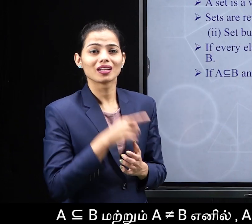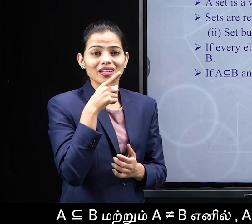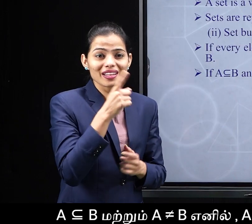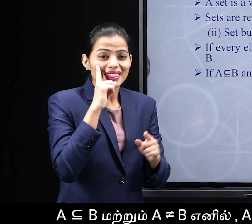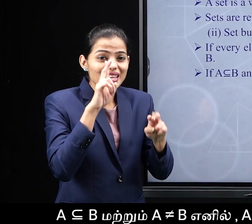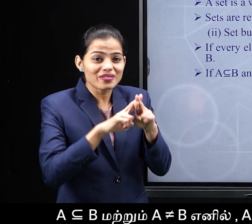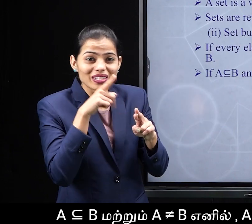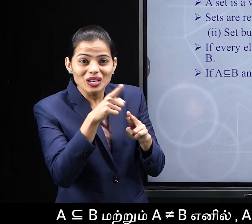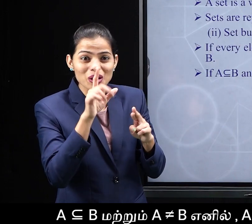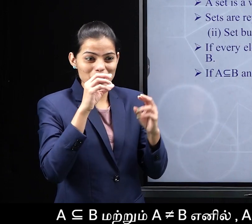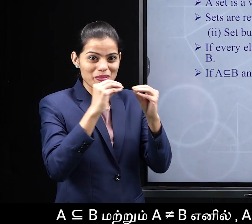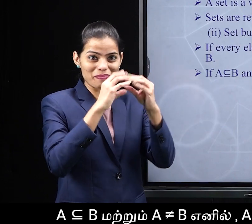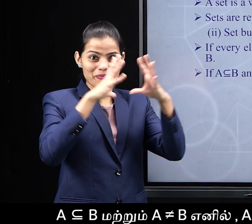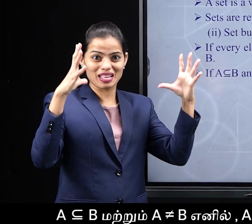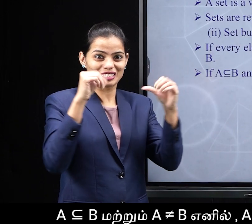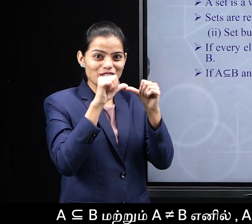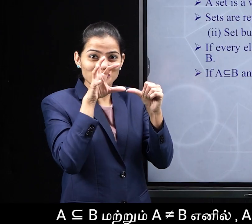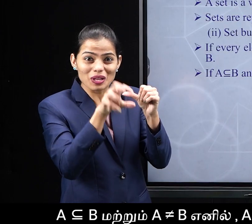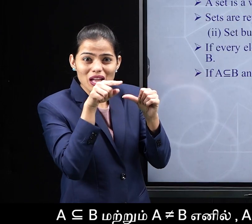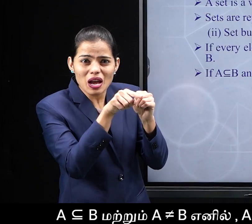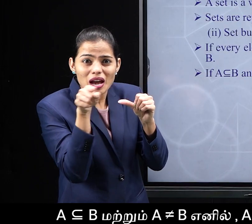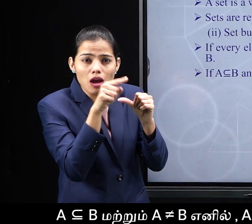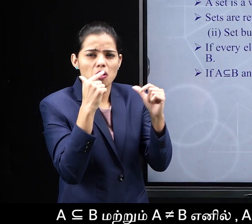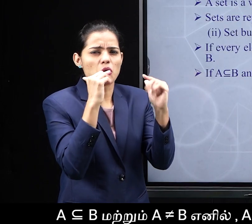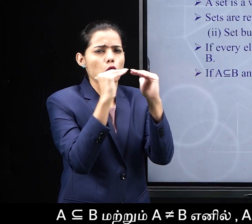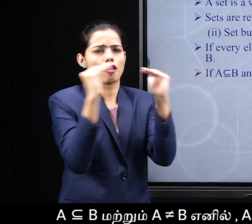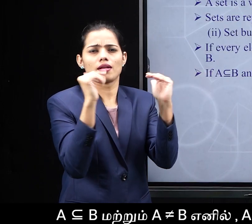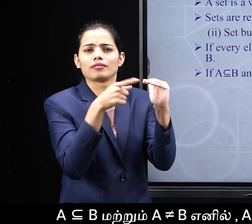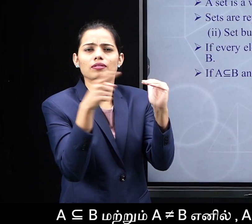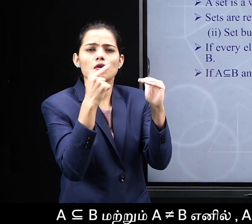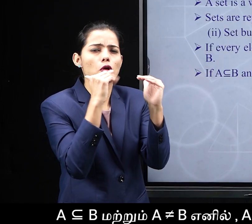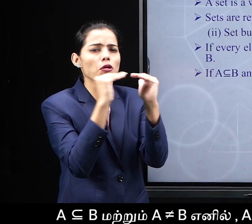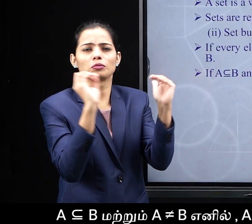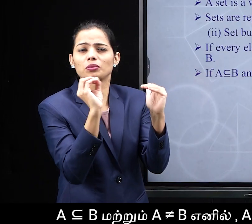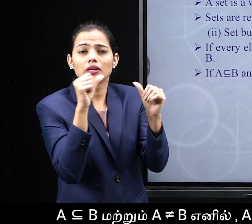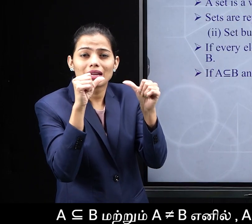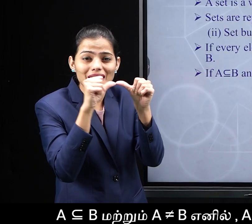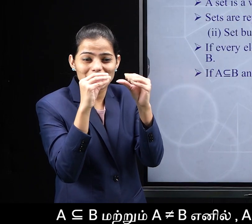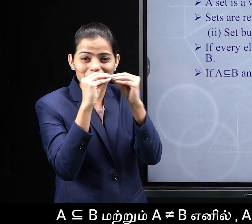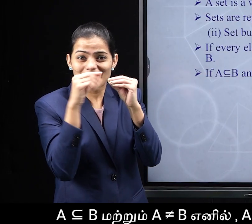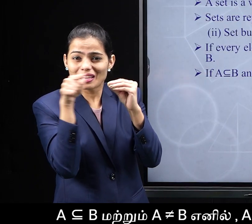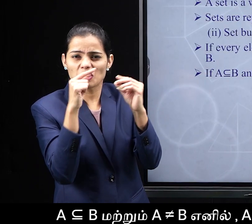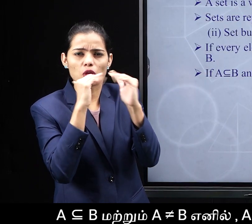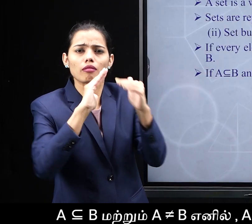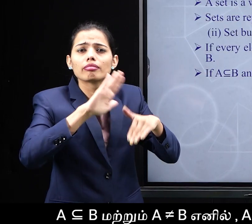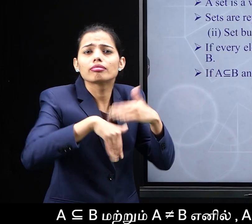ஏ உட்கணம் பி மற்றும் ஏ சமமல்ல பி எனில், ஏ என்பது பி இன் சரியான உட்கணம்